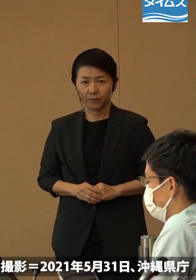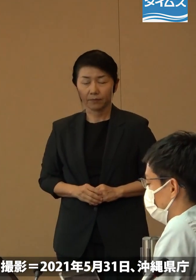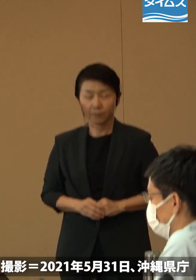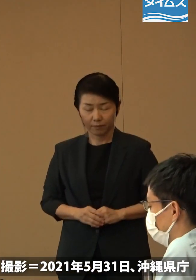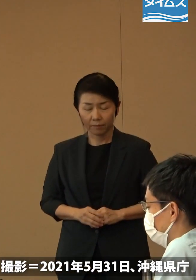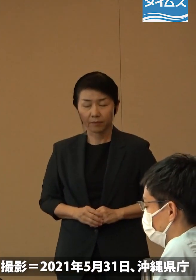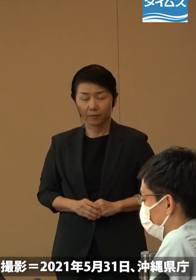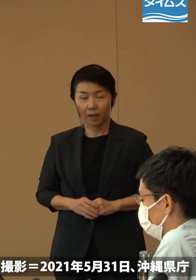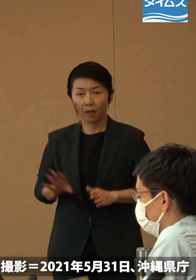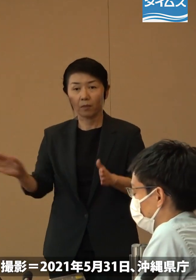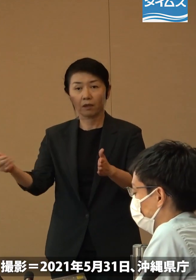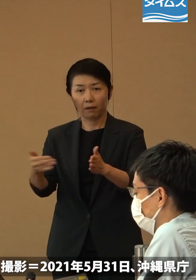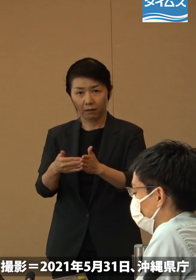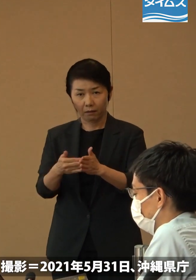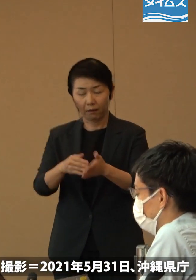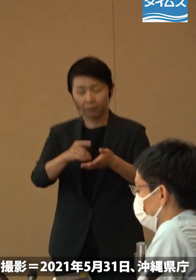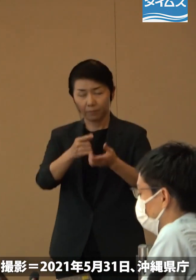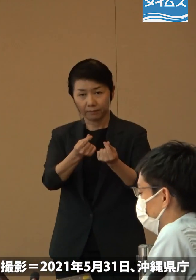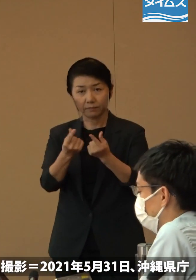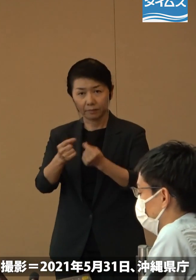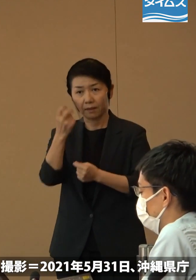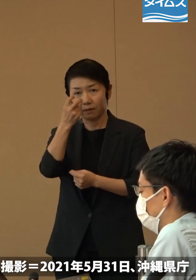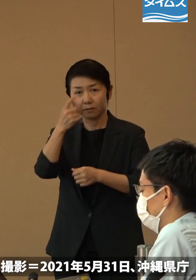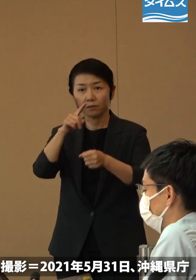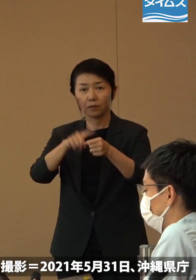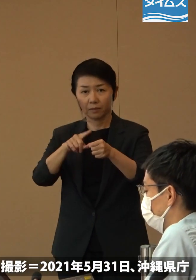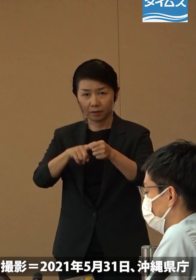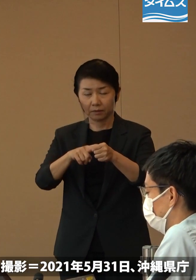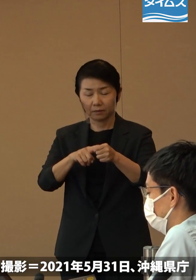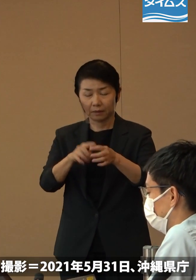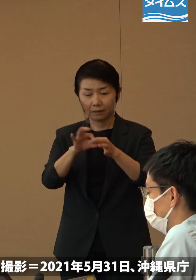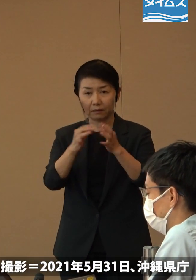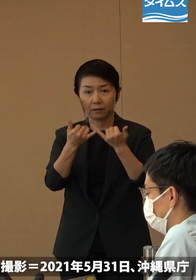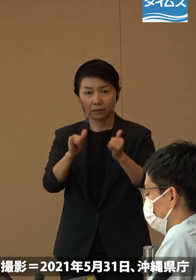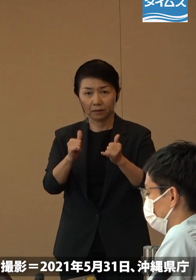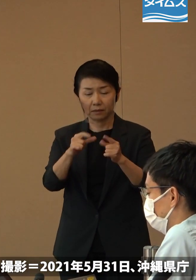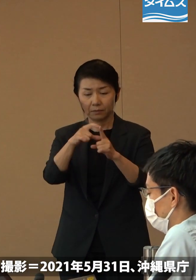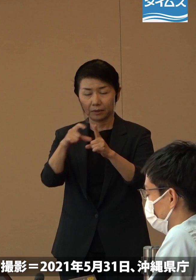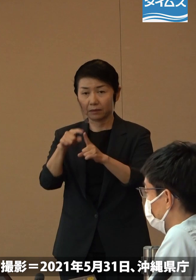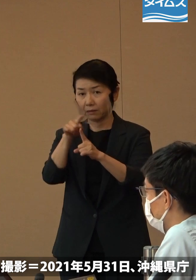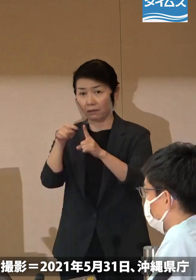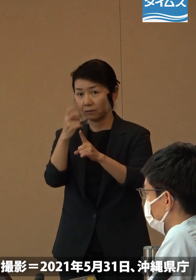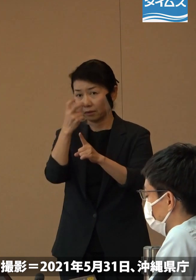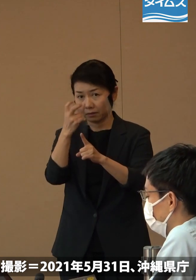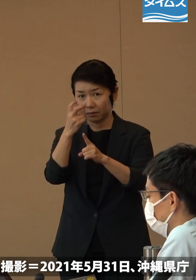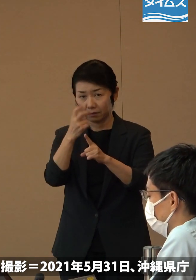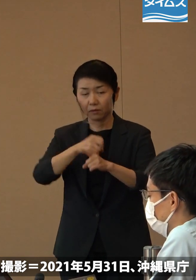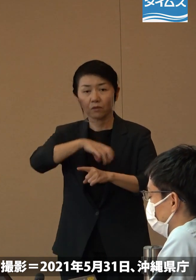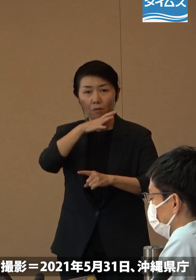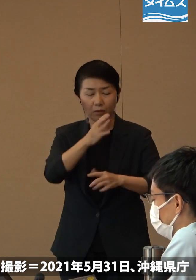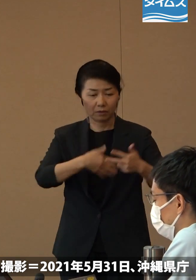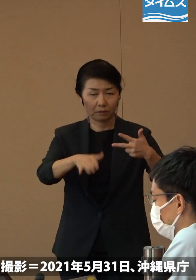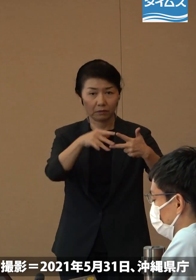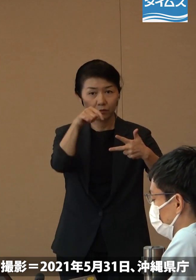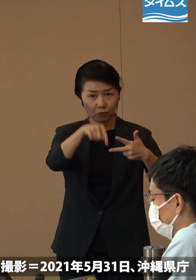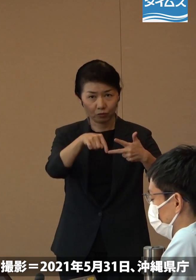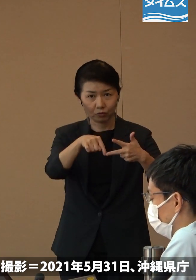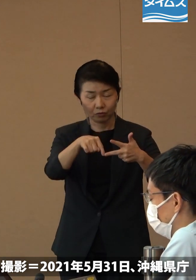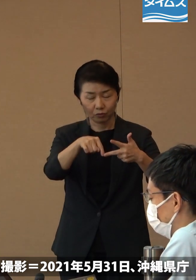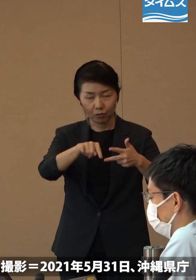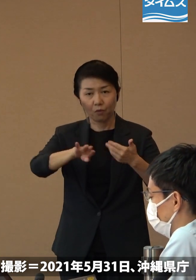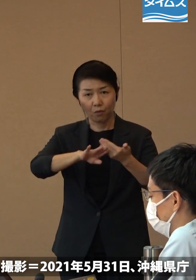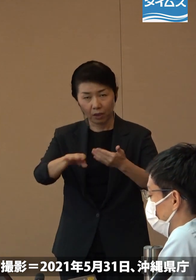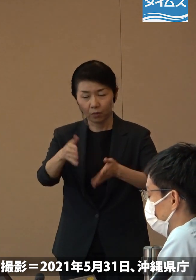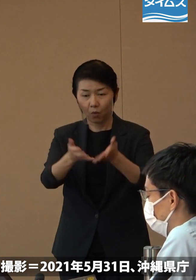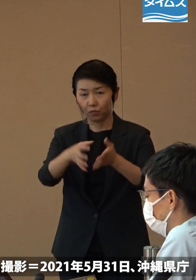また従来から定期検査として従事者に PCR 検査を行っている高齢者施設に加えて、保育施設や